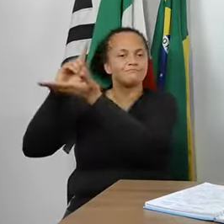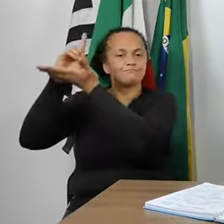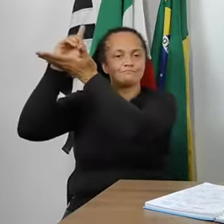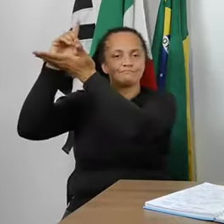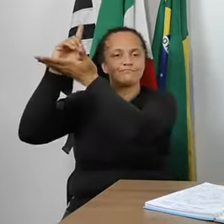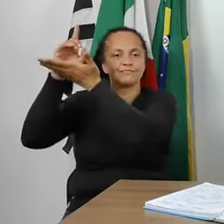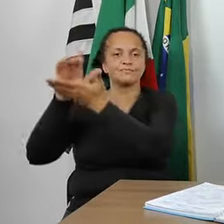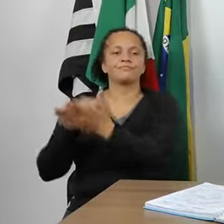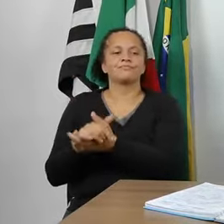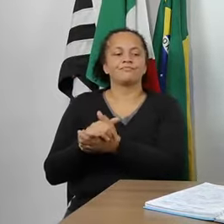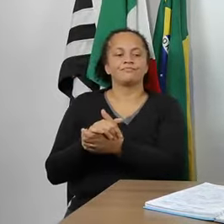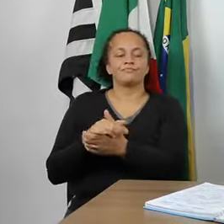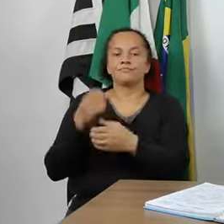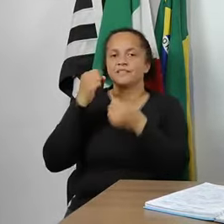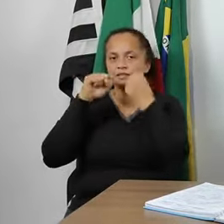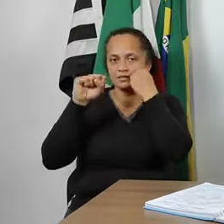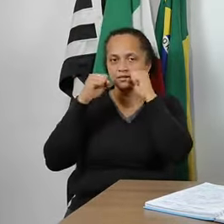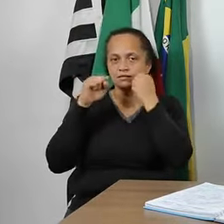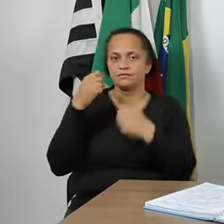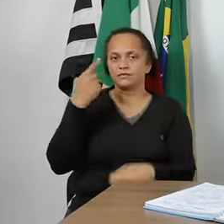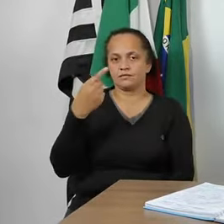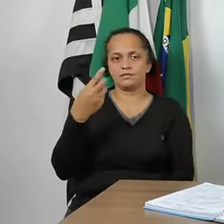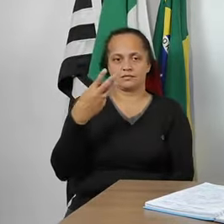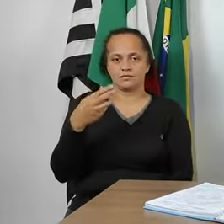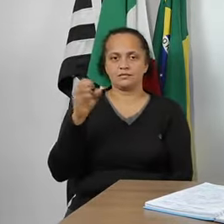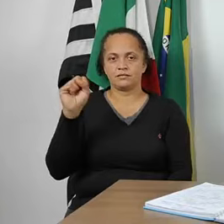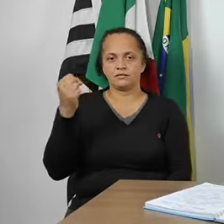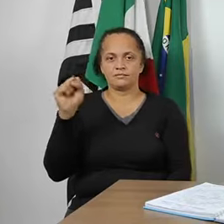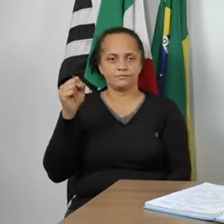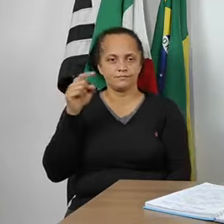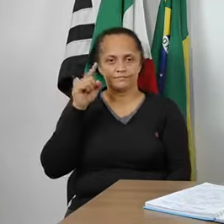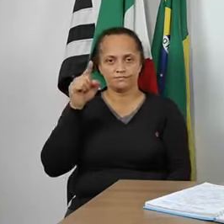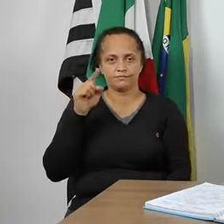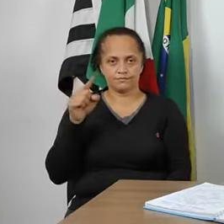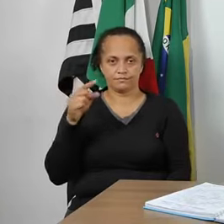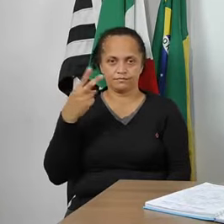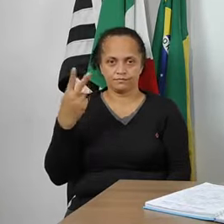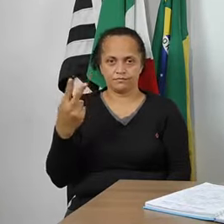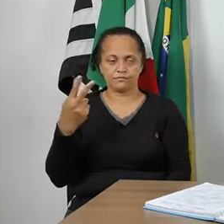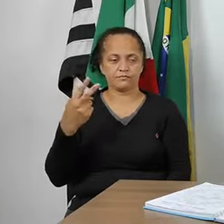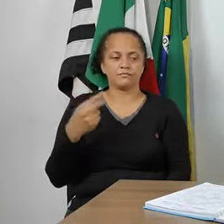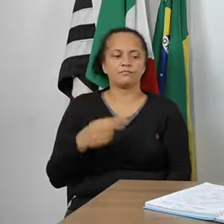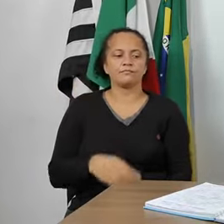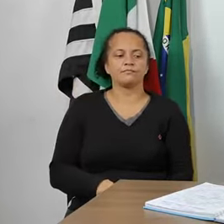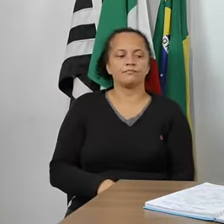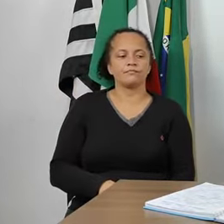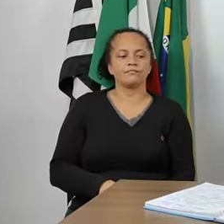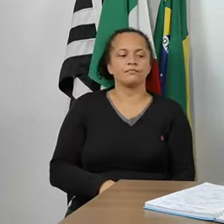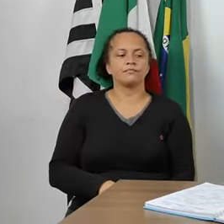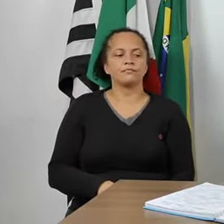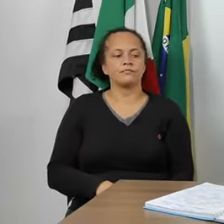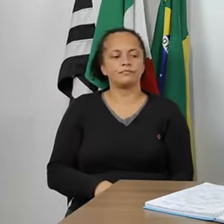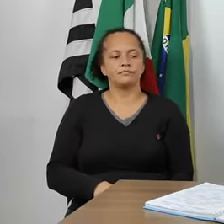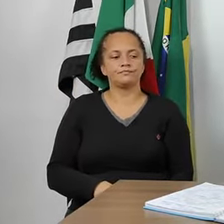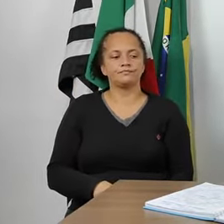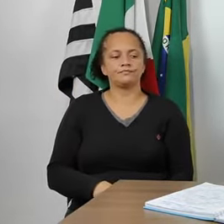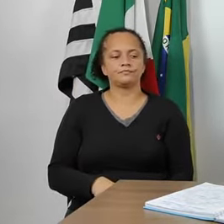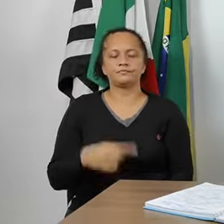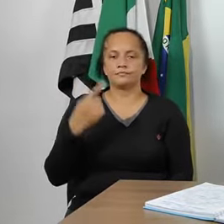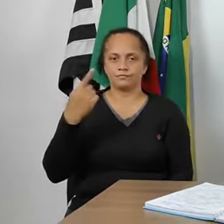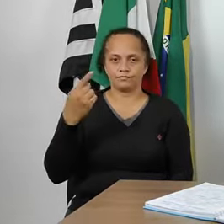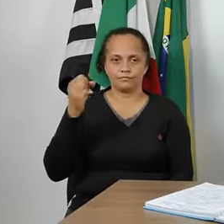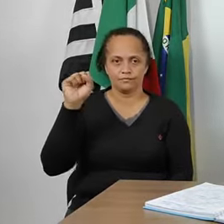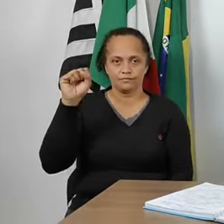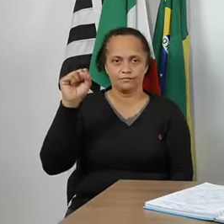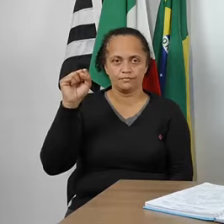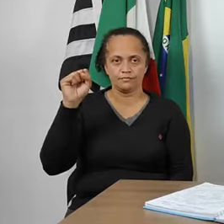tremendo. Salmo 138, versículo 1, versículo 1 e versículo 2, né? Ele diz assim, o